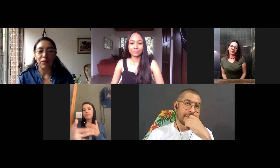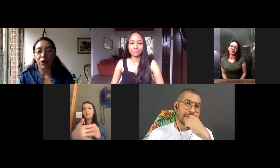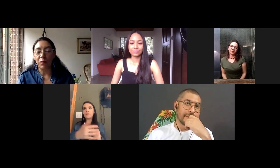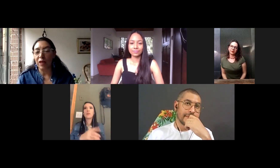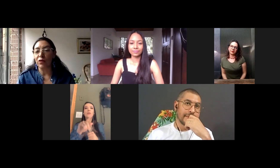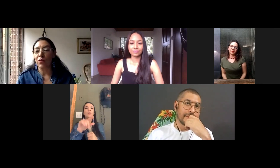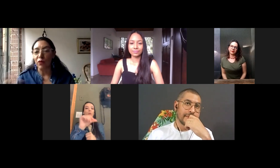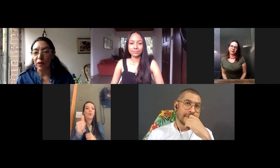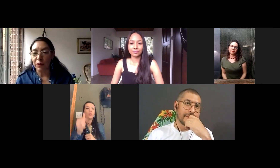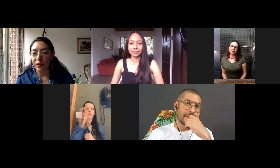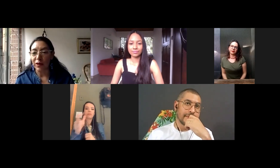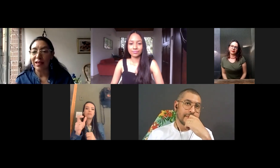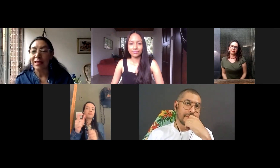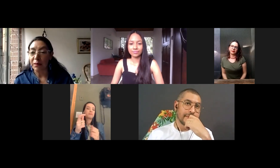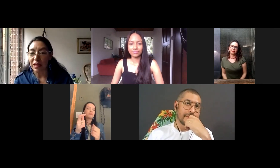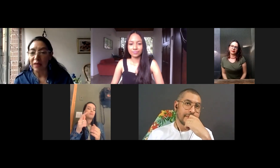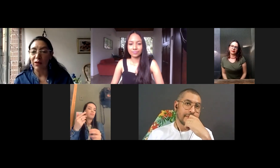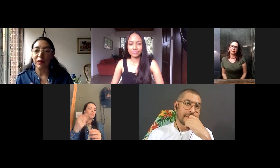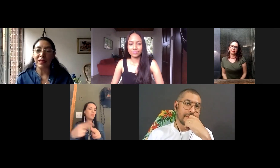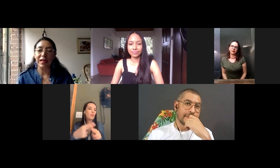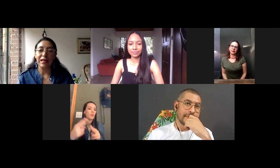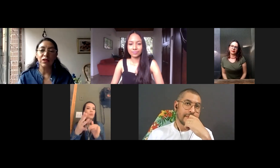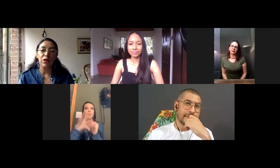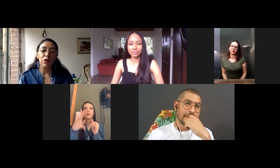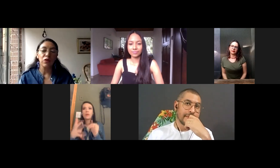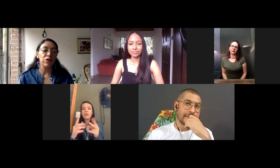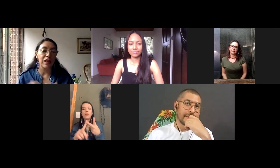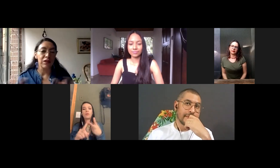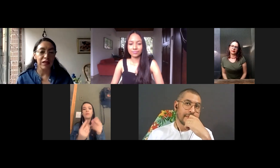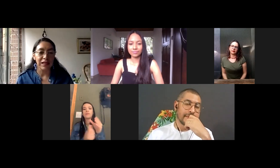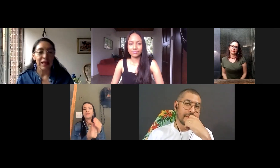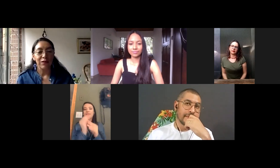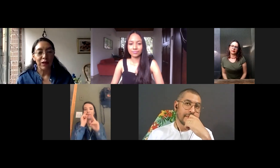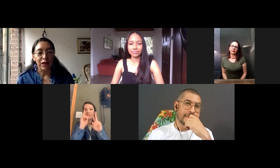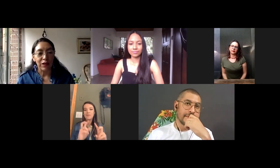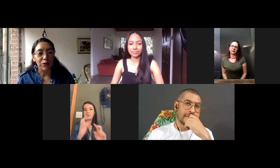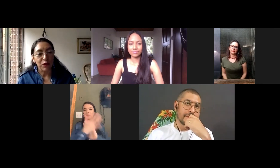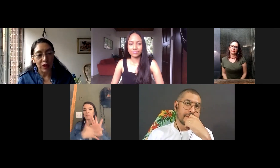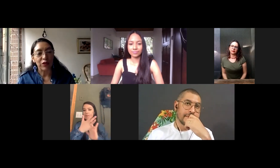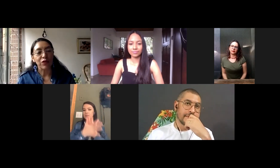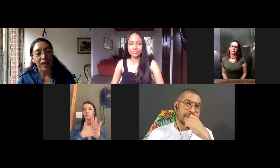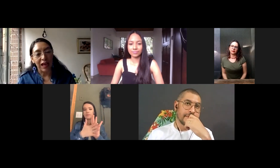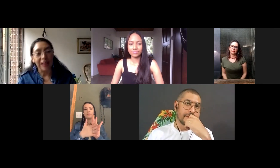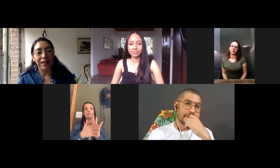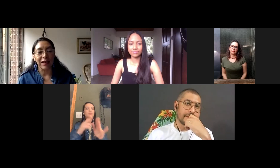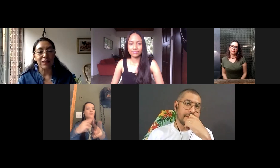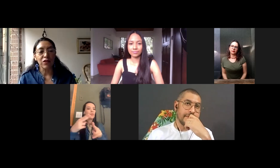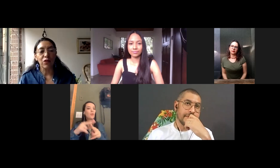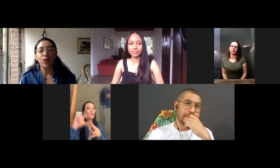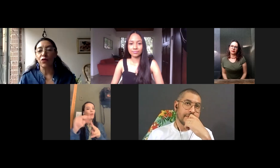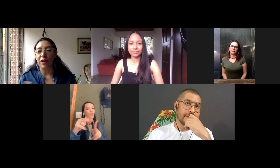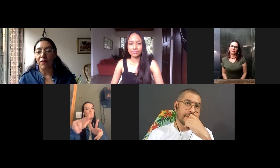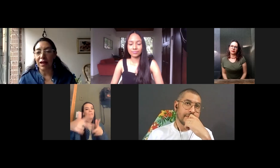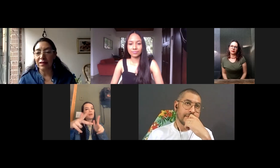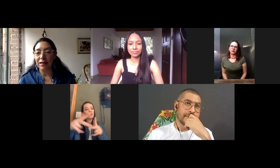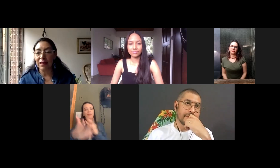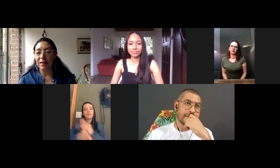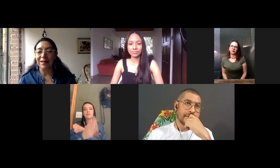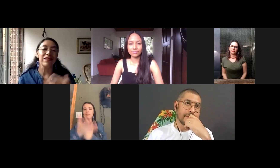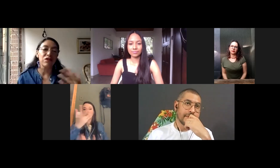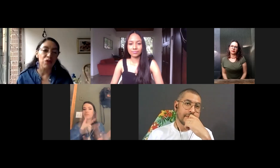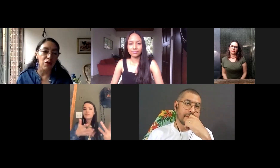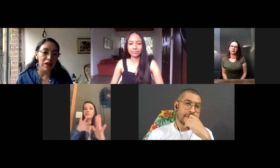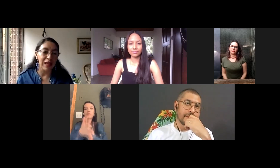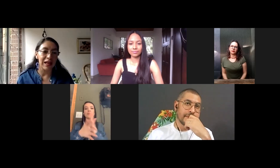personas del movimiento, con otras personas del semillero de investigación, contándoles los proyectos que hay en relación, los avances,